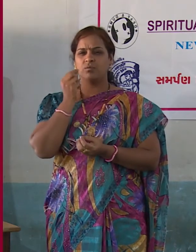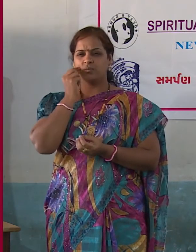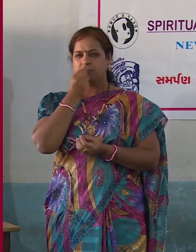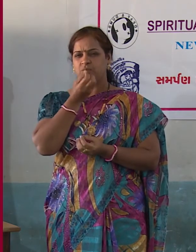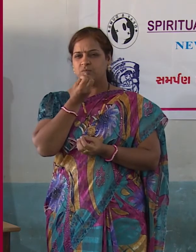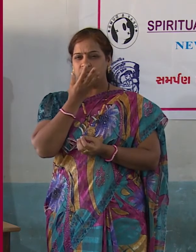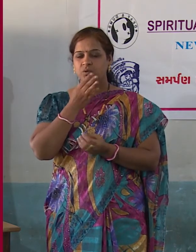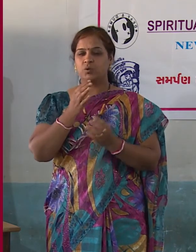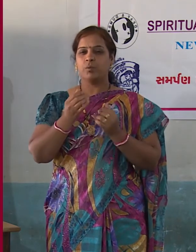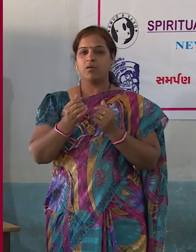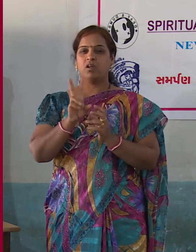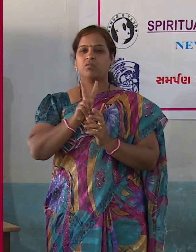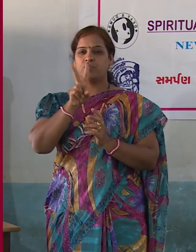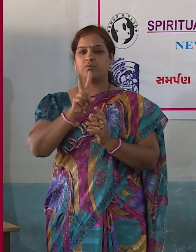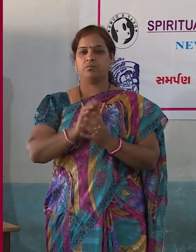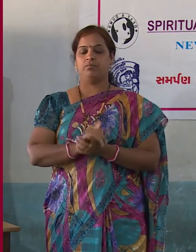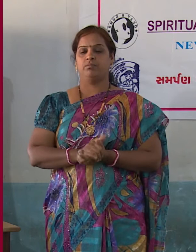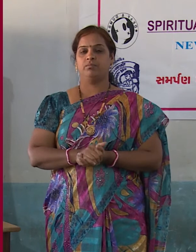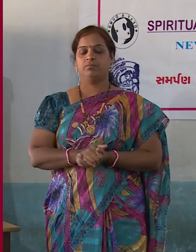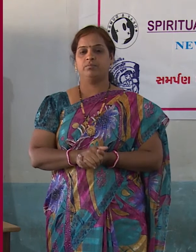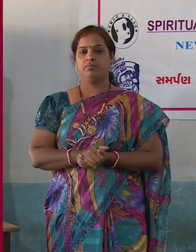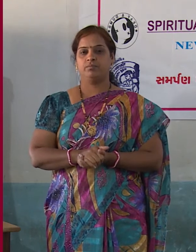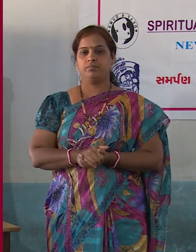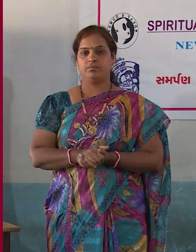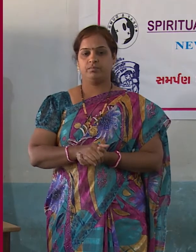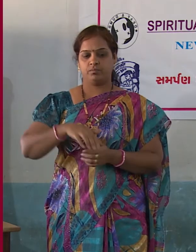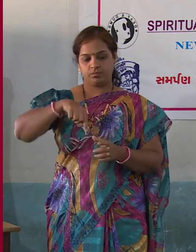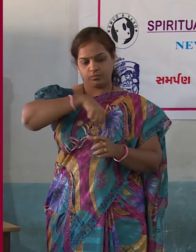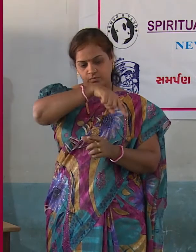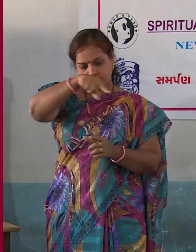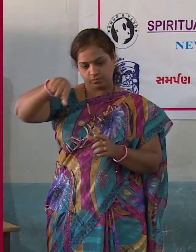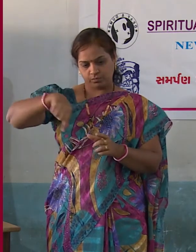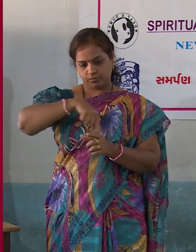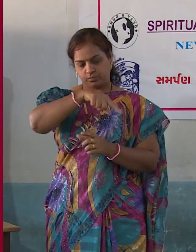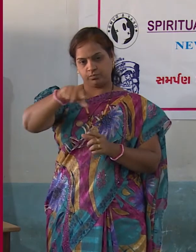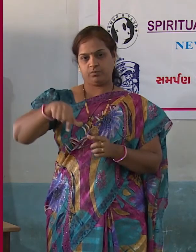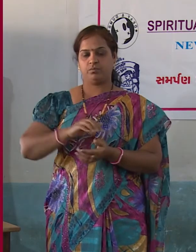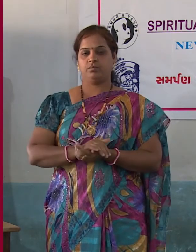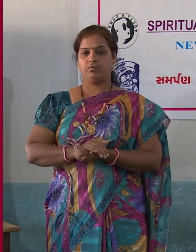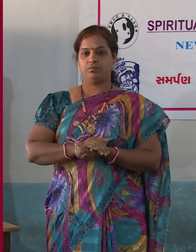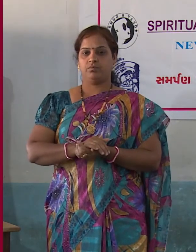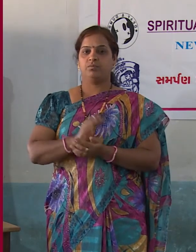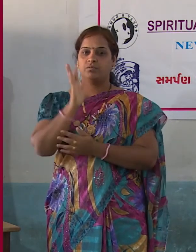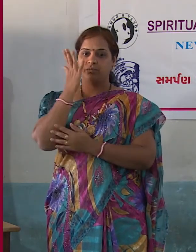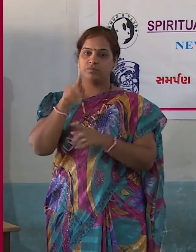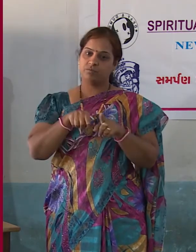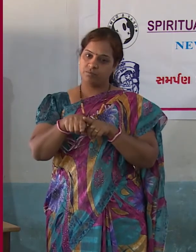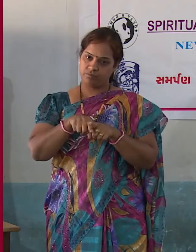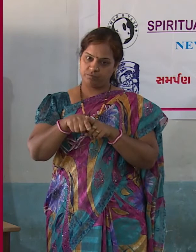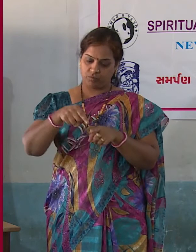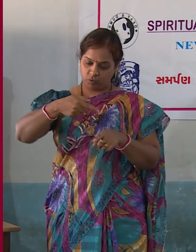पालना का कर्तव्य करते हैं। ये सृष्टि एक उल्टे वृक्ष के समान भी है।